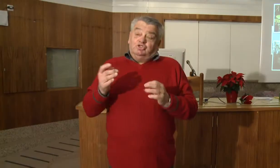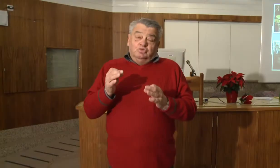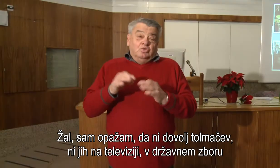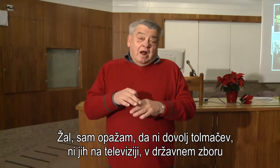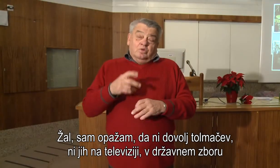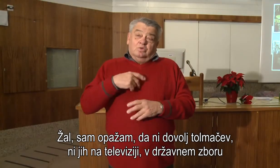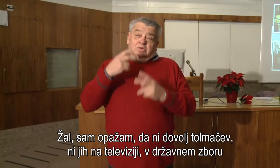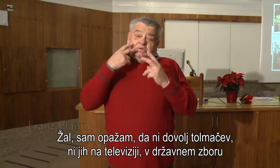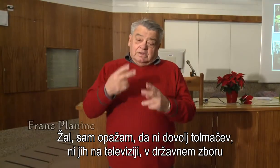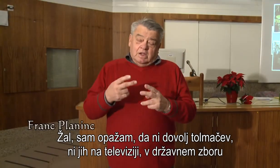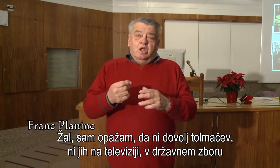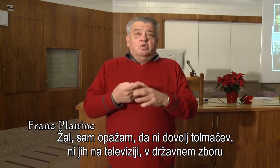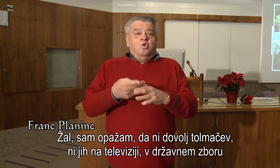Giurali sempre.